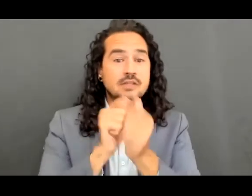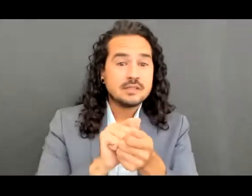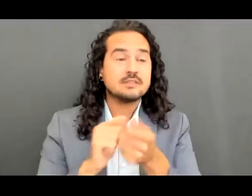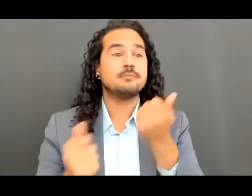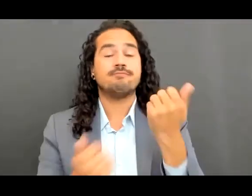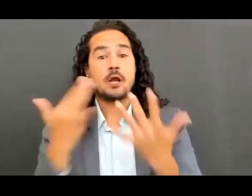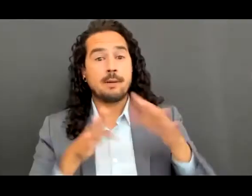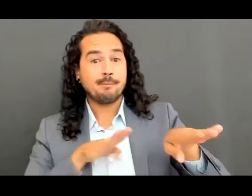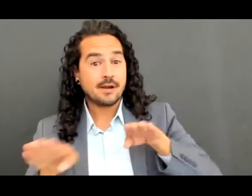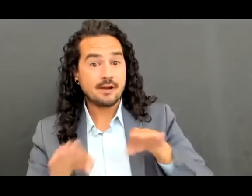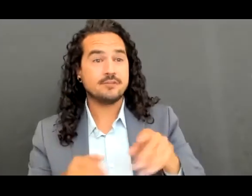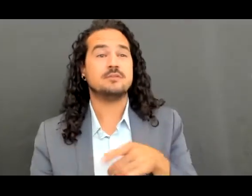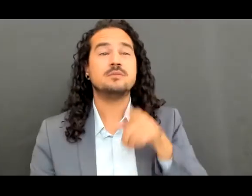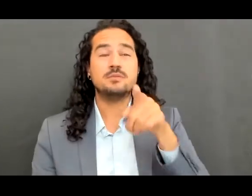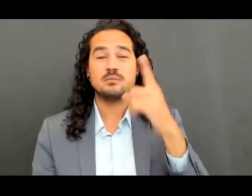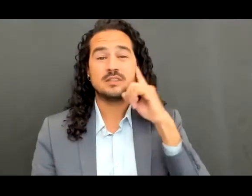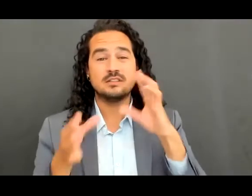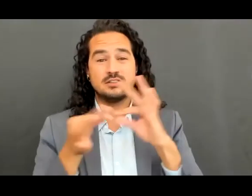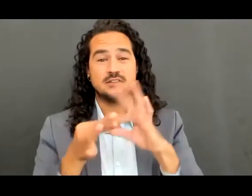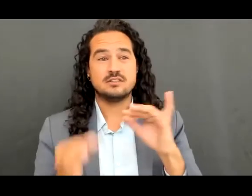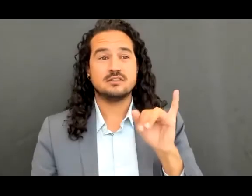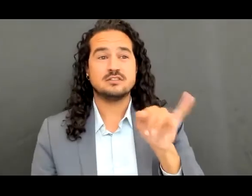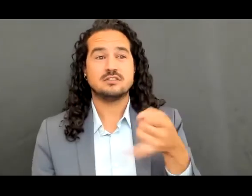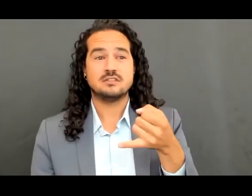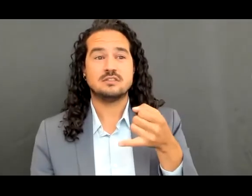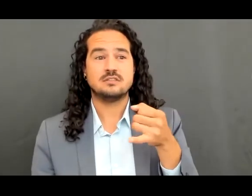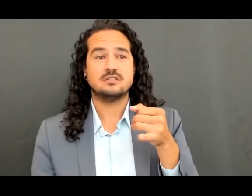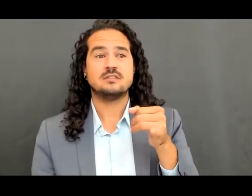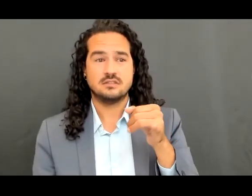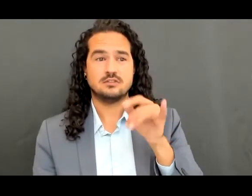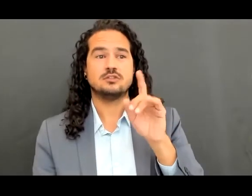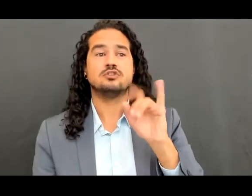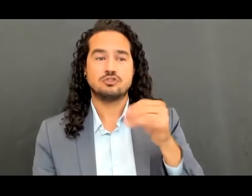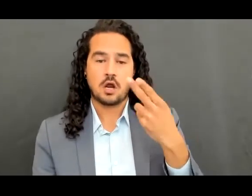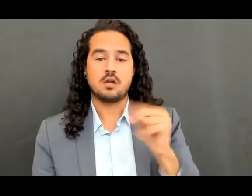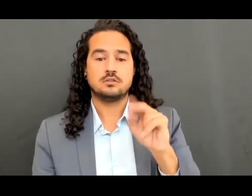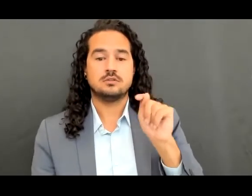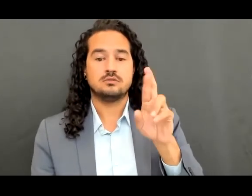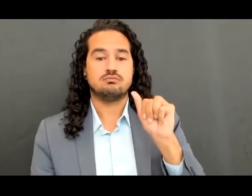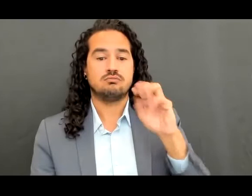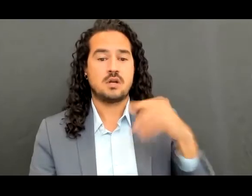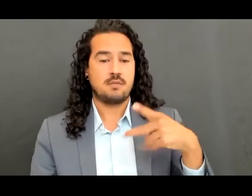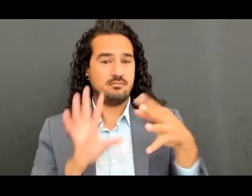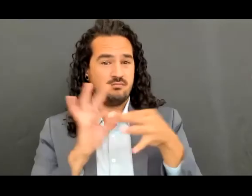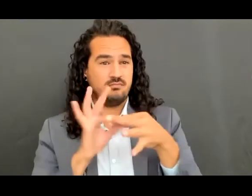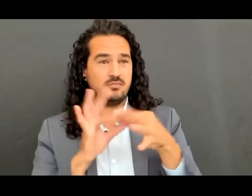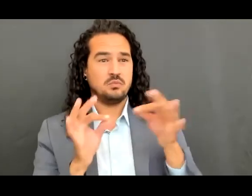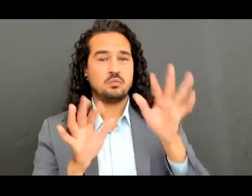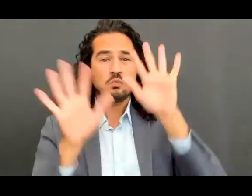los vientos y también el clima, como John habló ayer. Bueno, estamos tratando de limpiarlo con